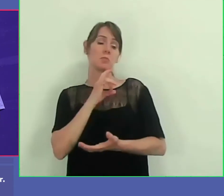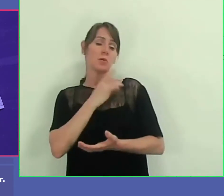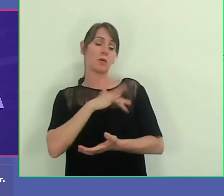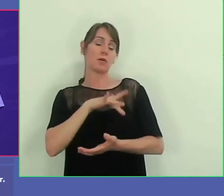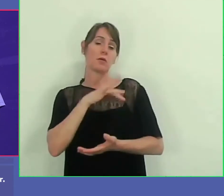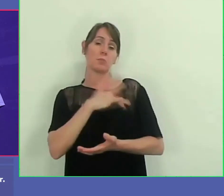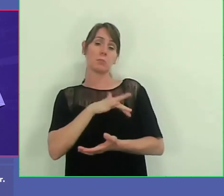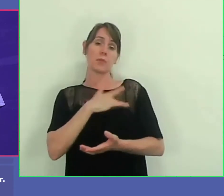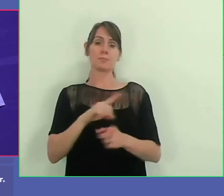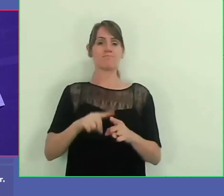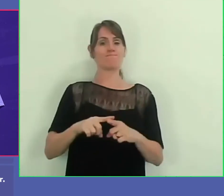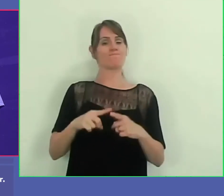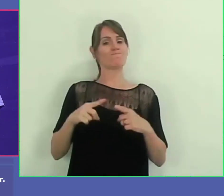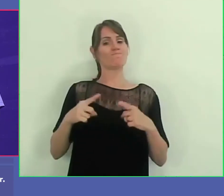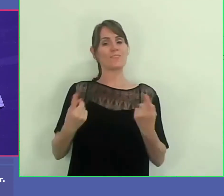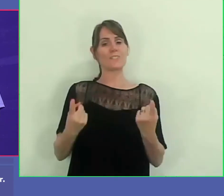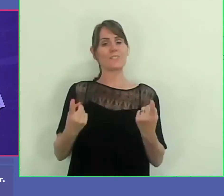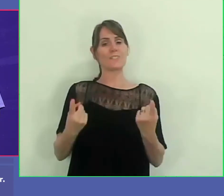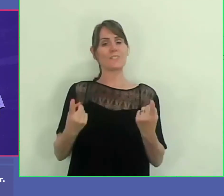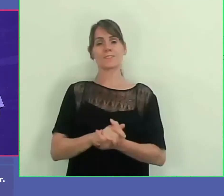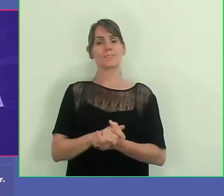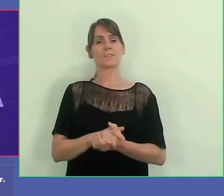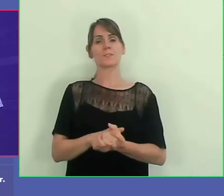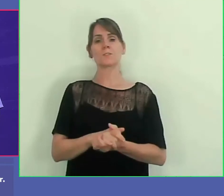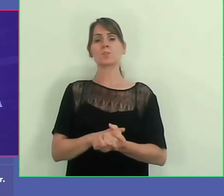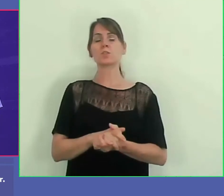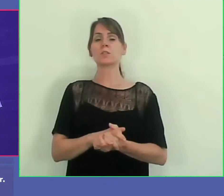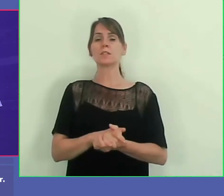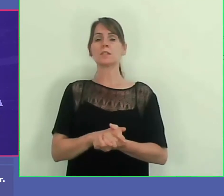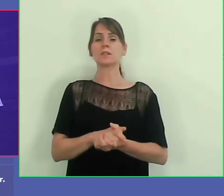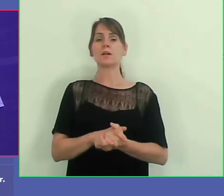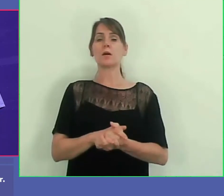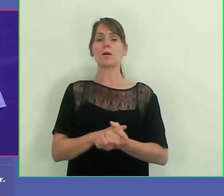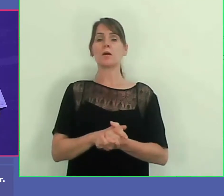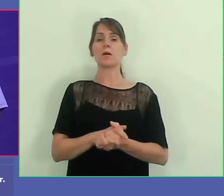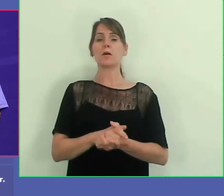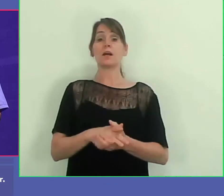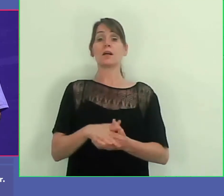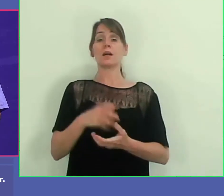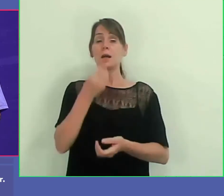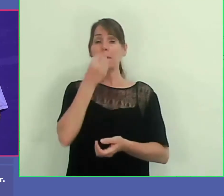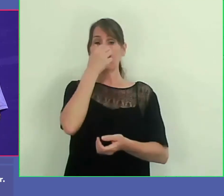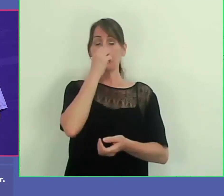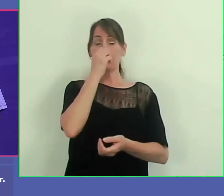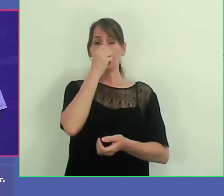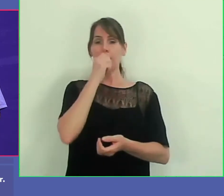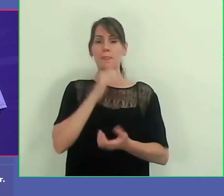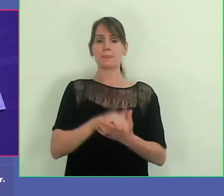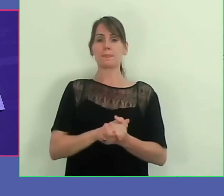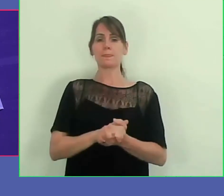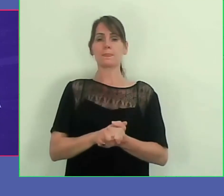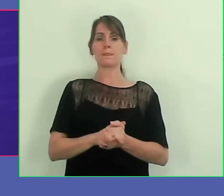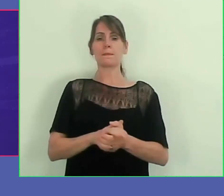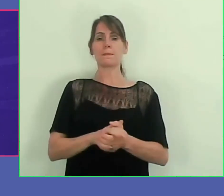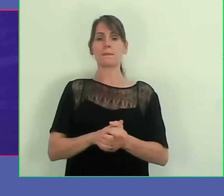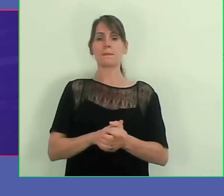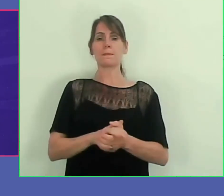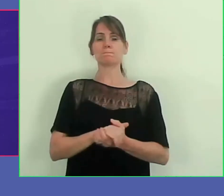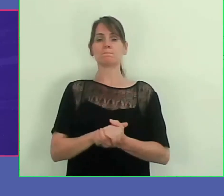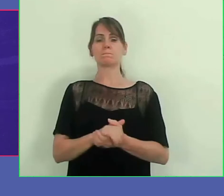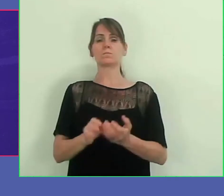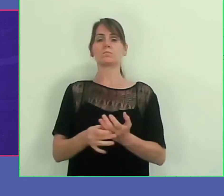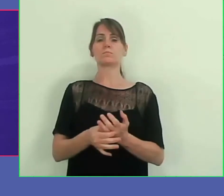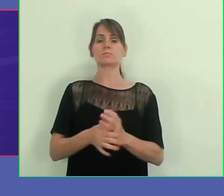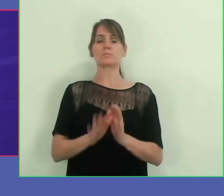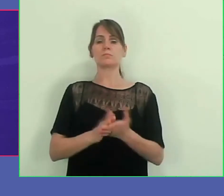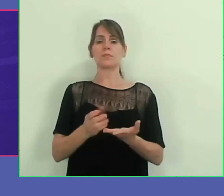Todavia, negando o seu real poder. Tá? Irmãos, qual é a solução? Mateus